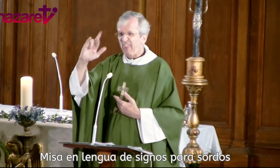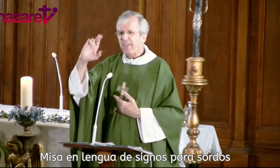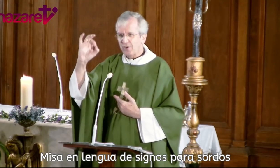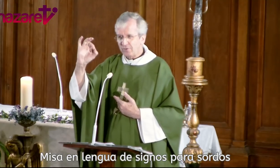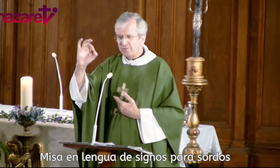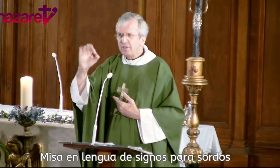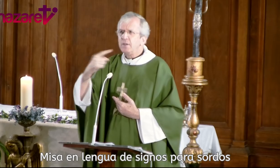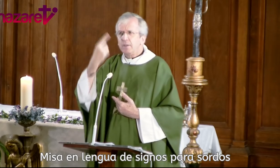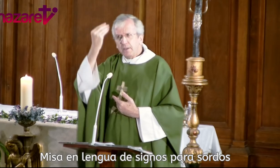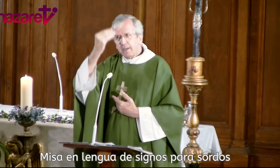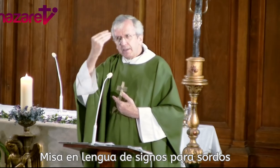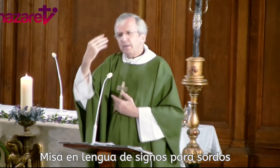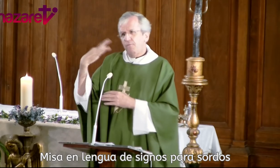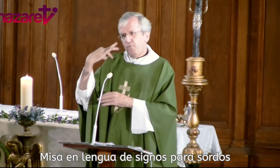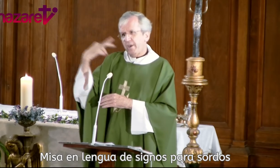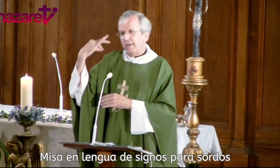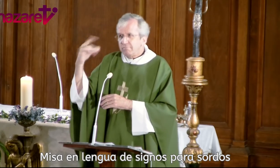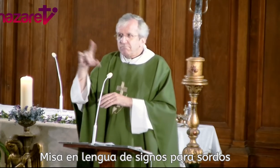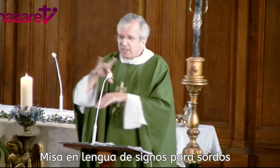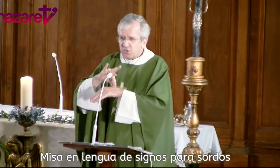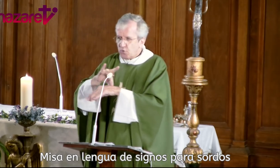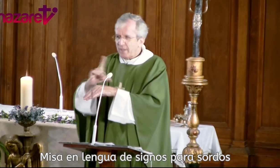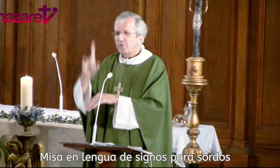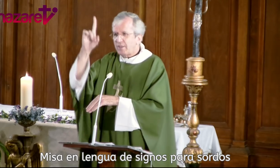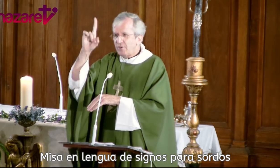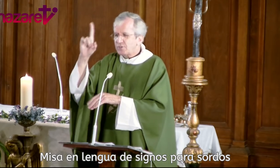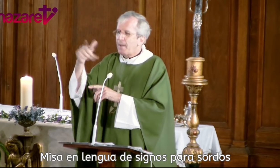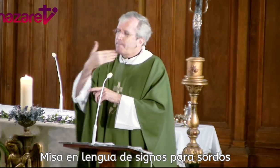Ciro, fue instrumento